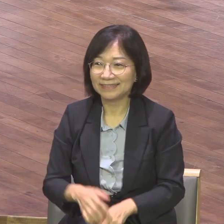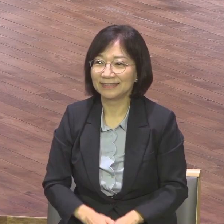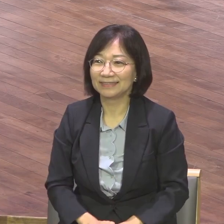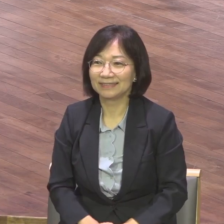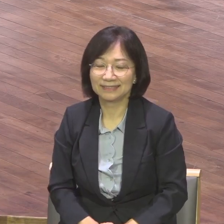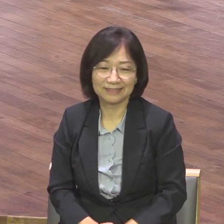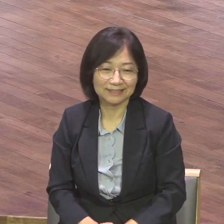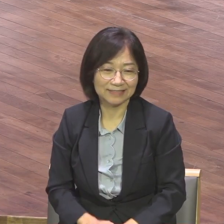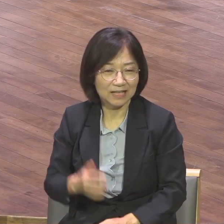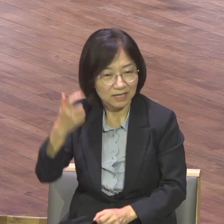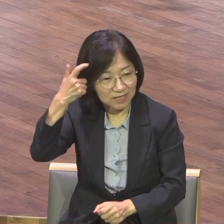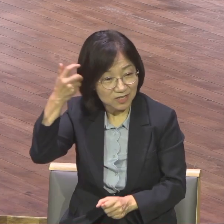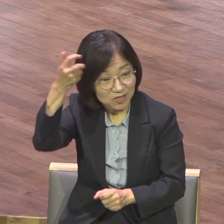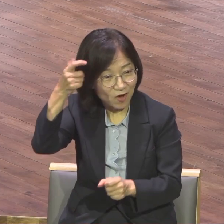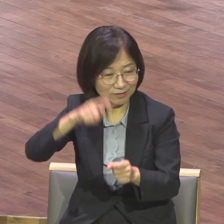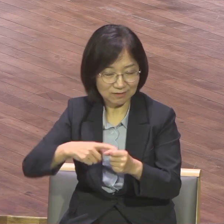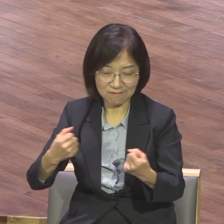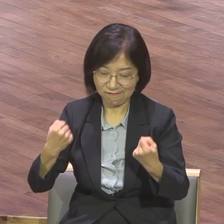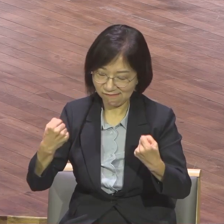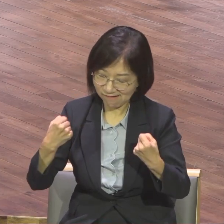있어. 영적 힘이 있어.